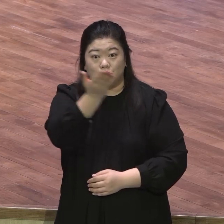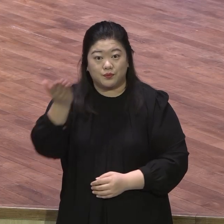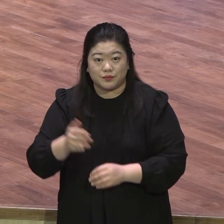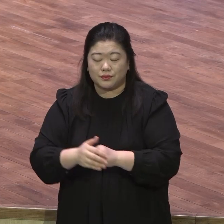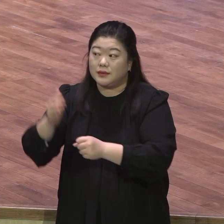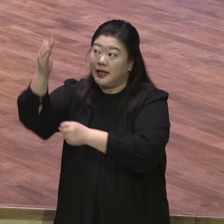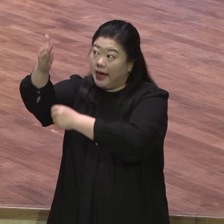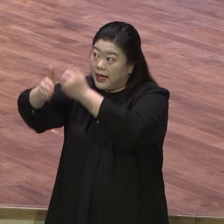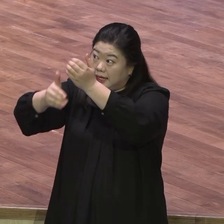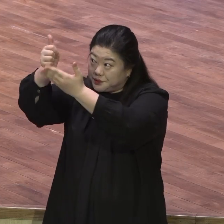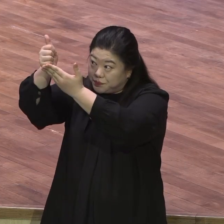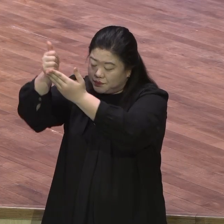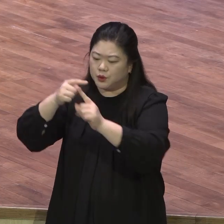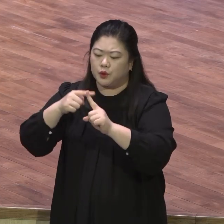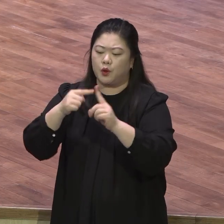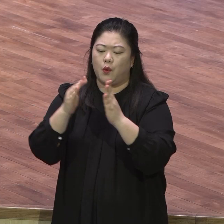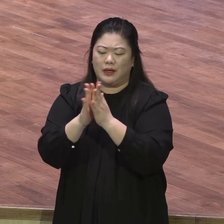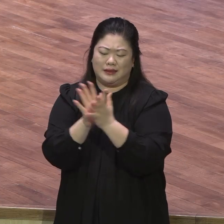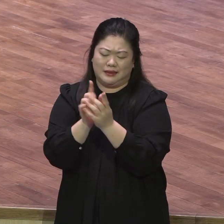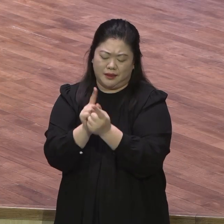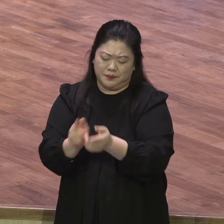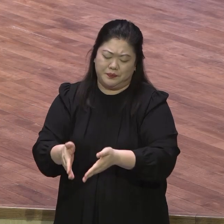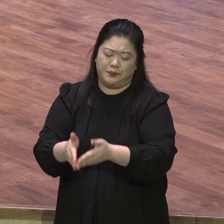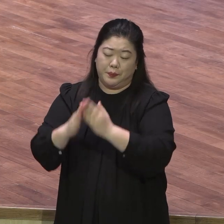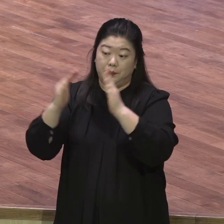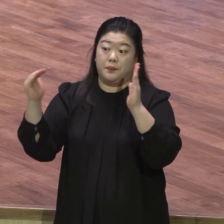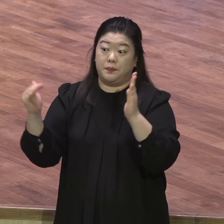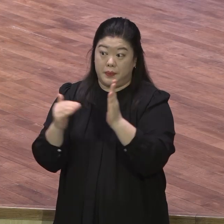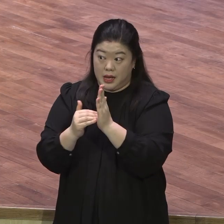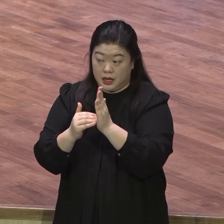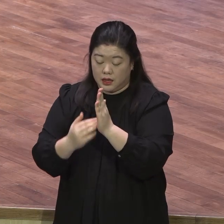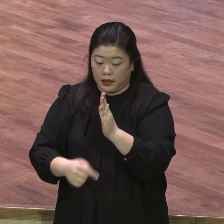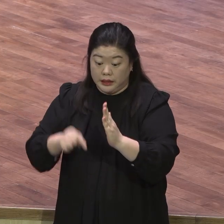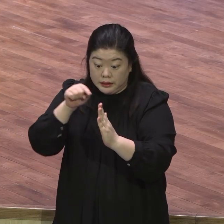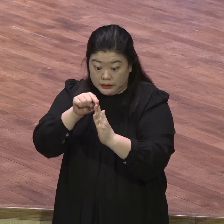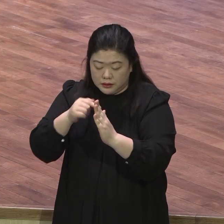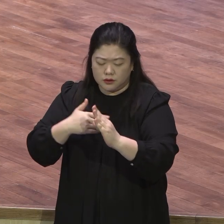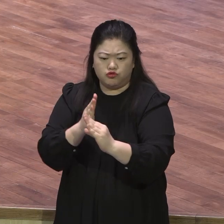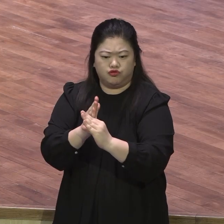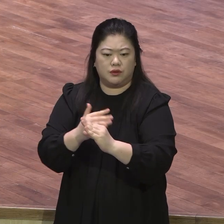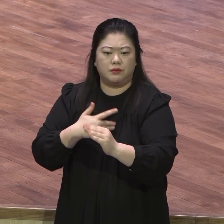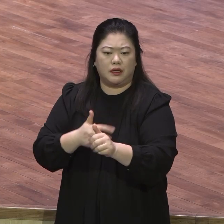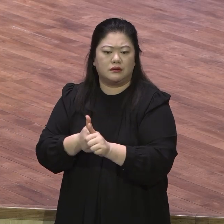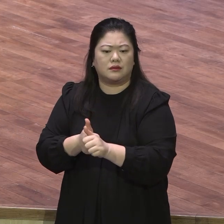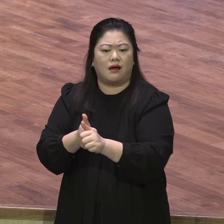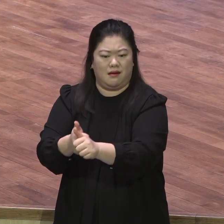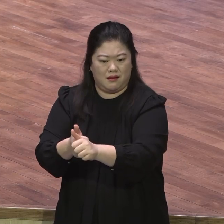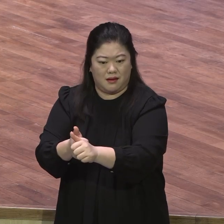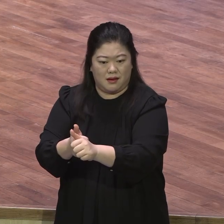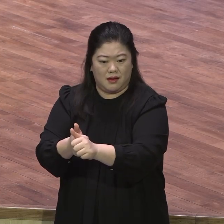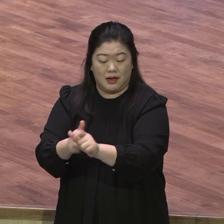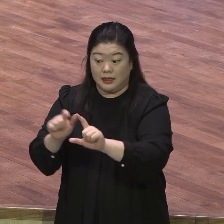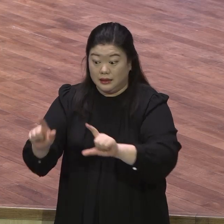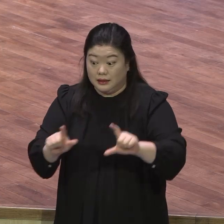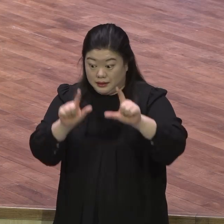친히 세우신 교회 중심의 삶을 살면서 생명 살리는